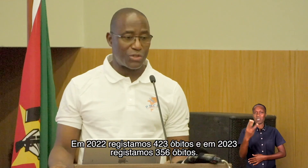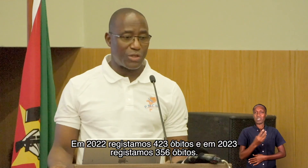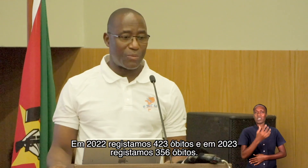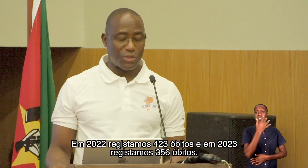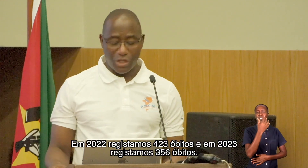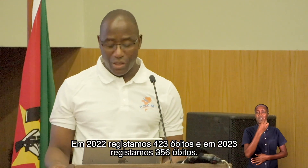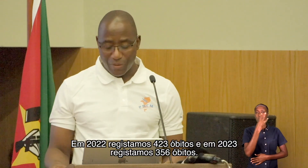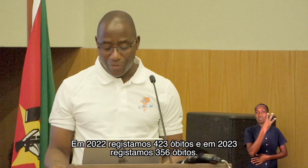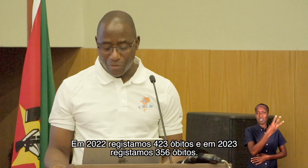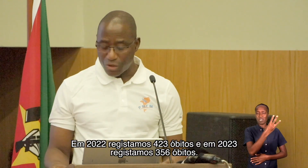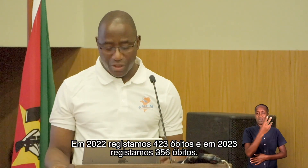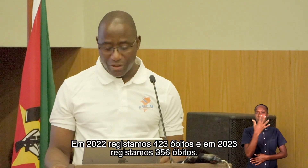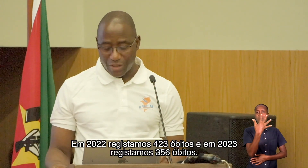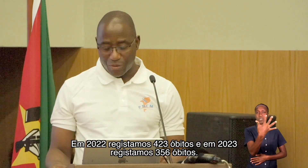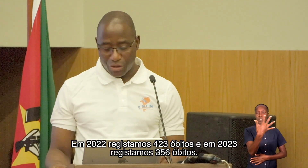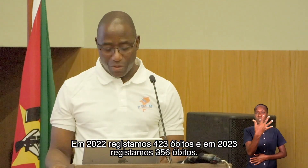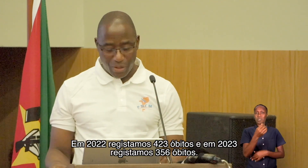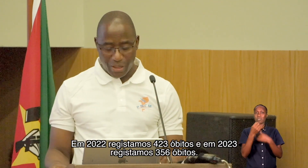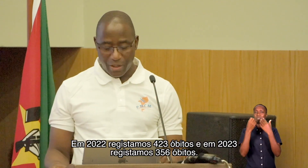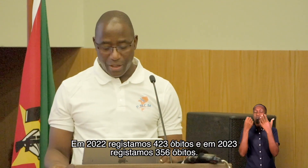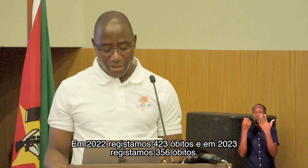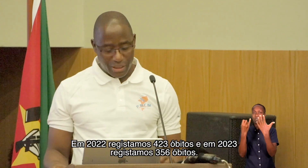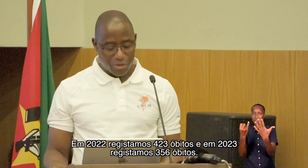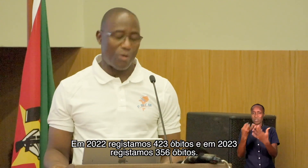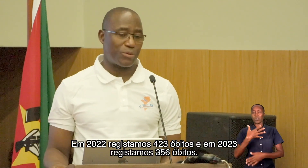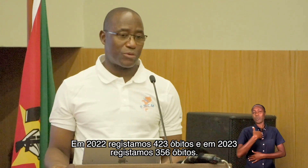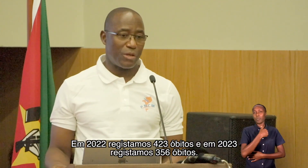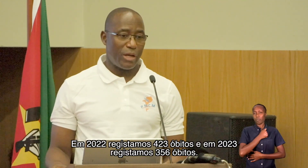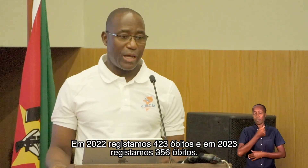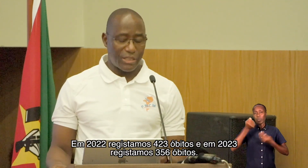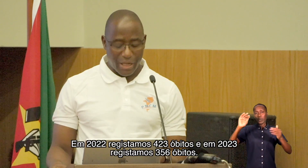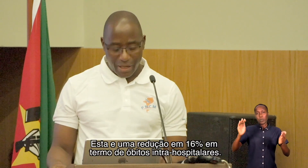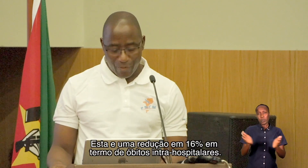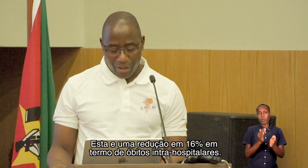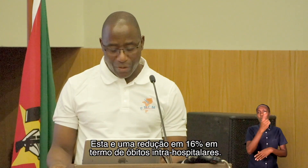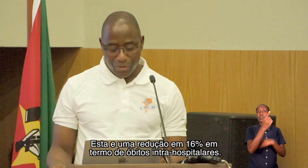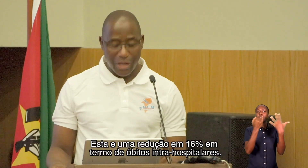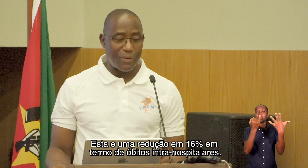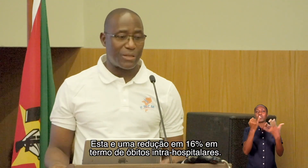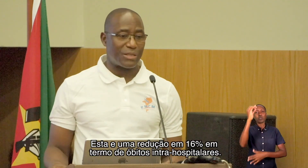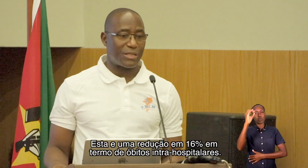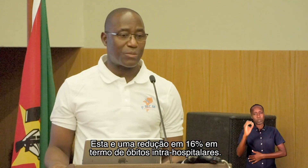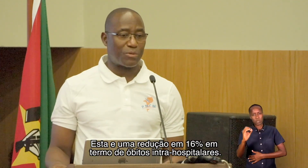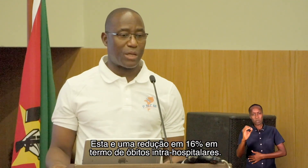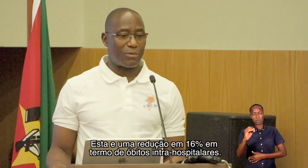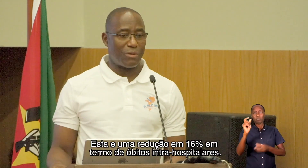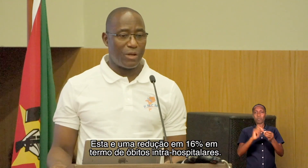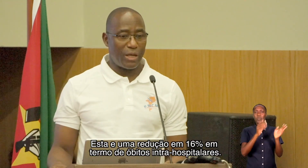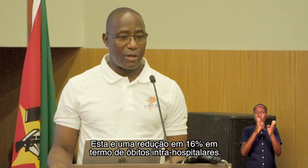registramos 356 óbitos. Esta é uma redução em 16% em